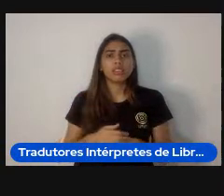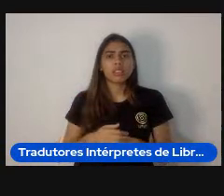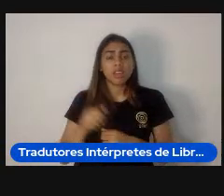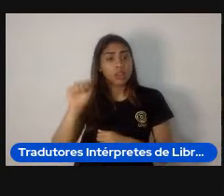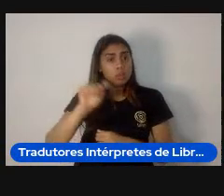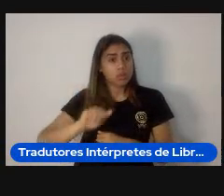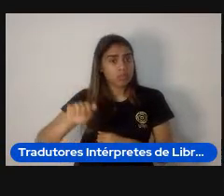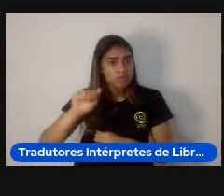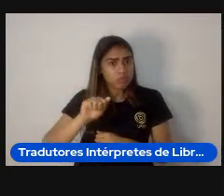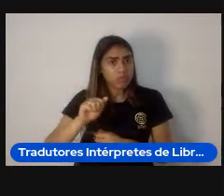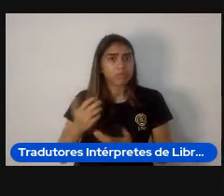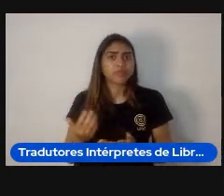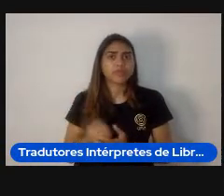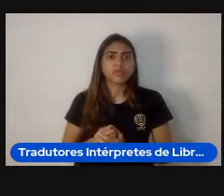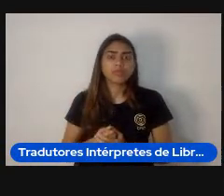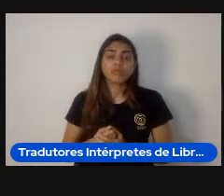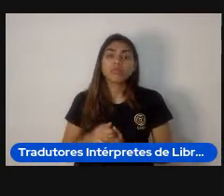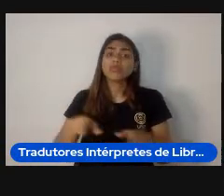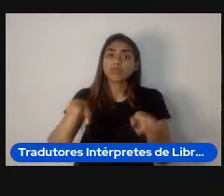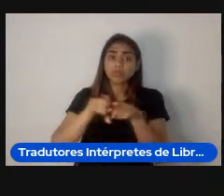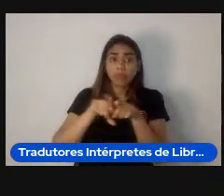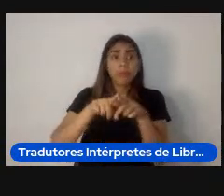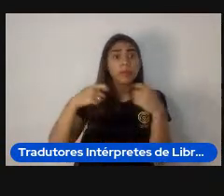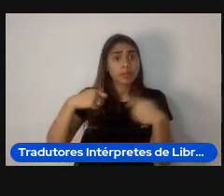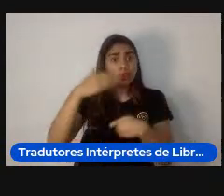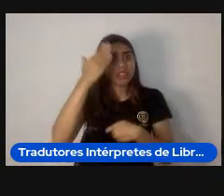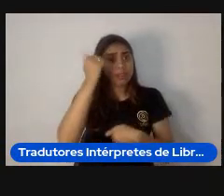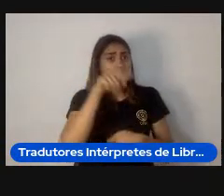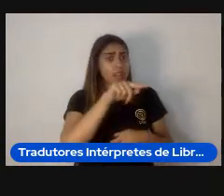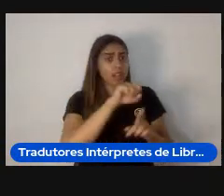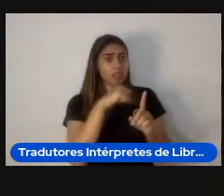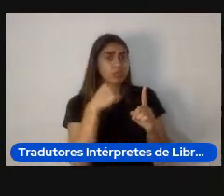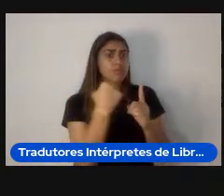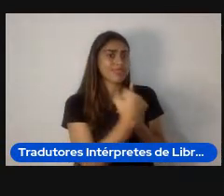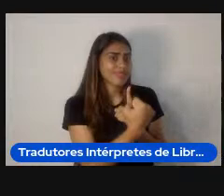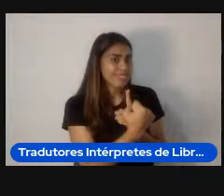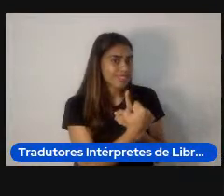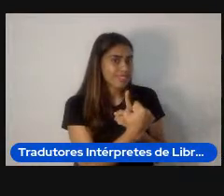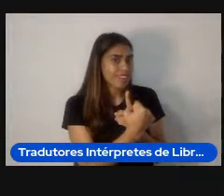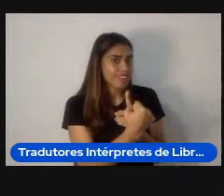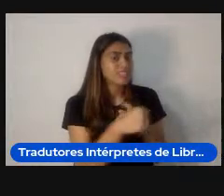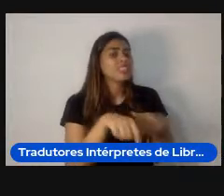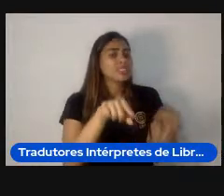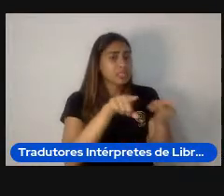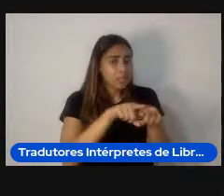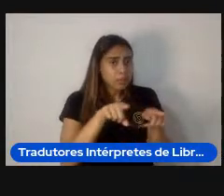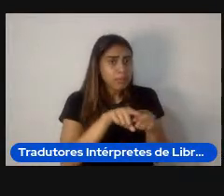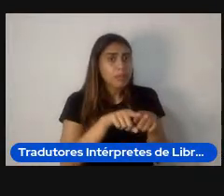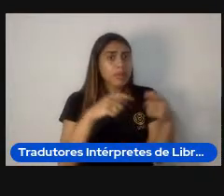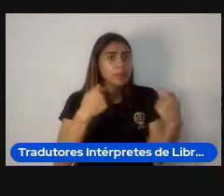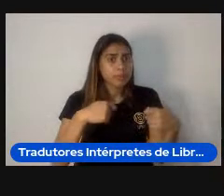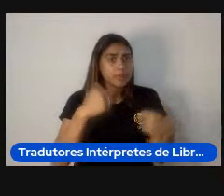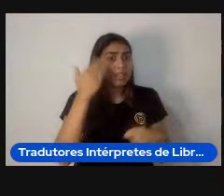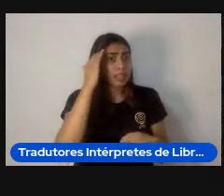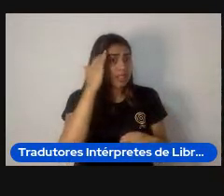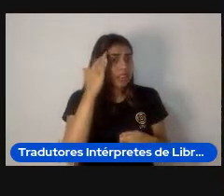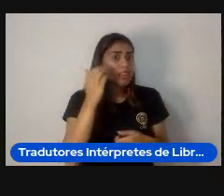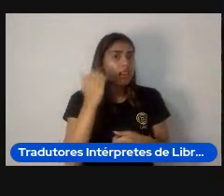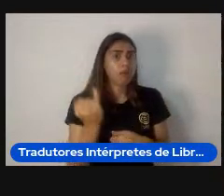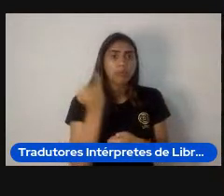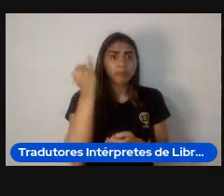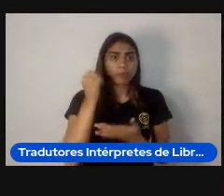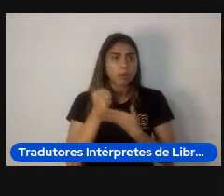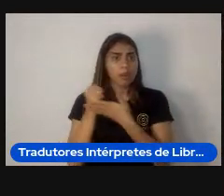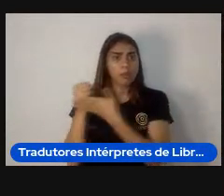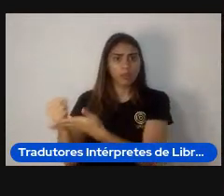a sociedade, tanto quanto a escola, ela tome para si também essa tarefa. A gente tem que fazer com aquilo que a